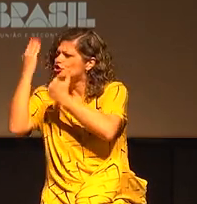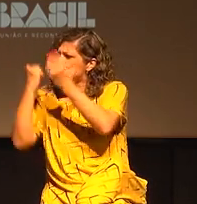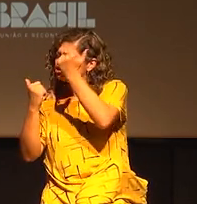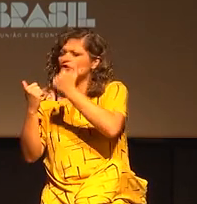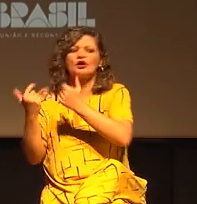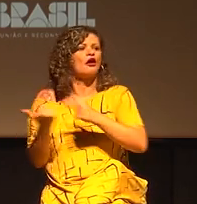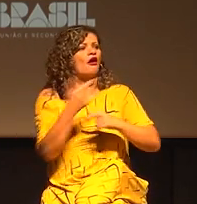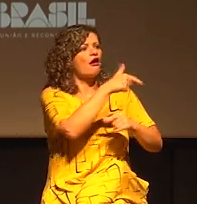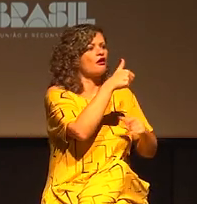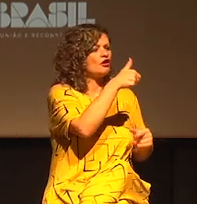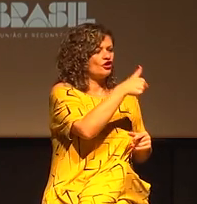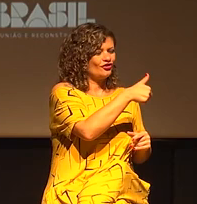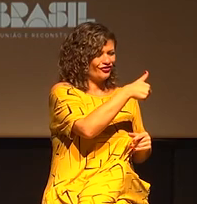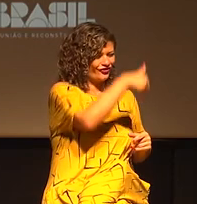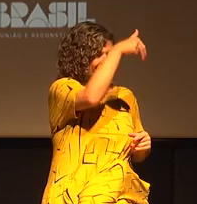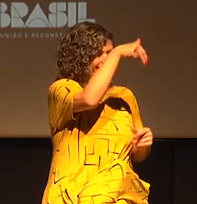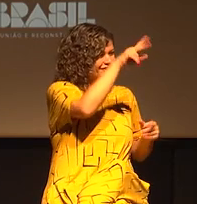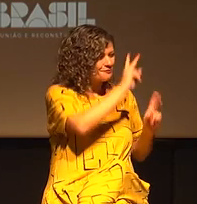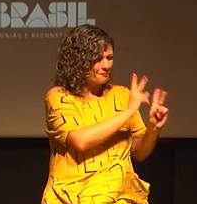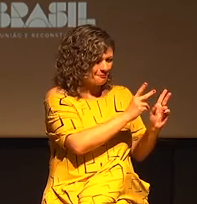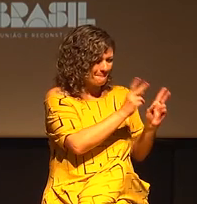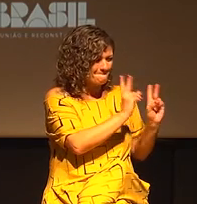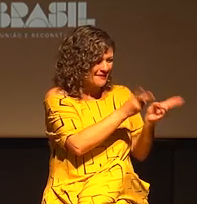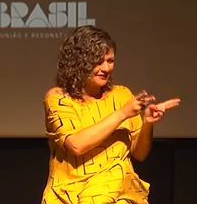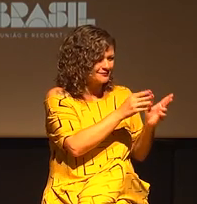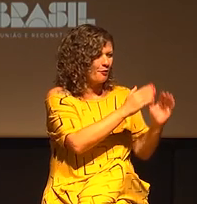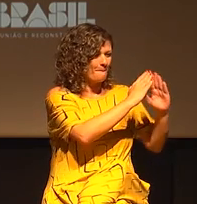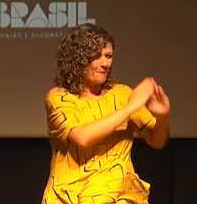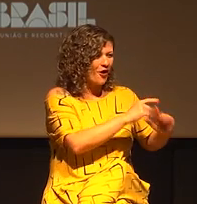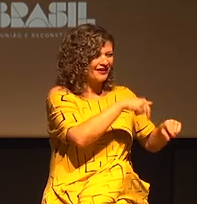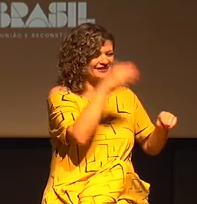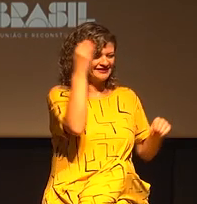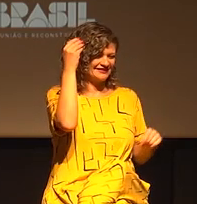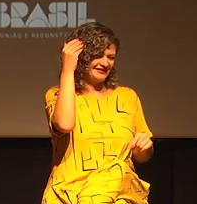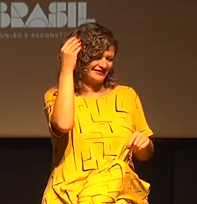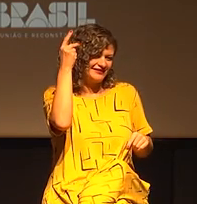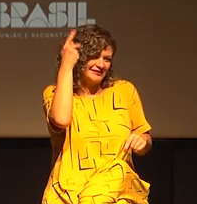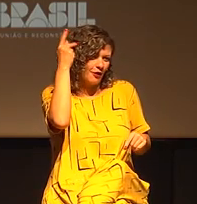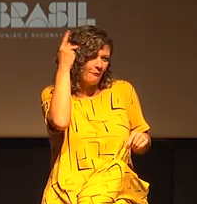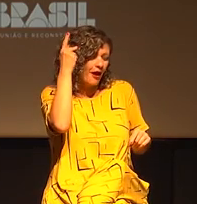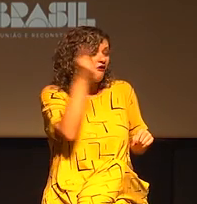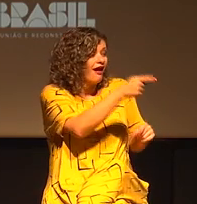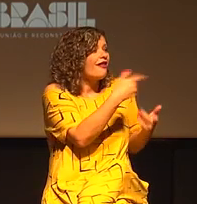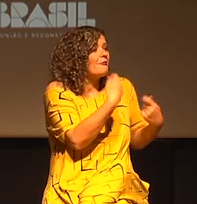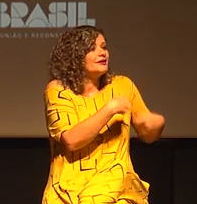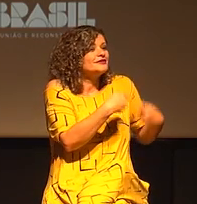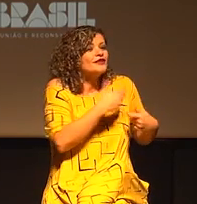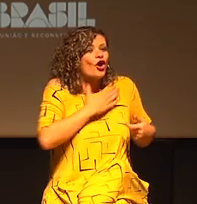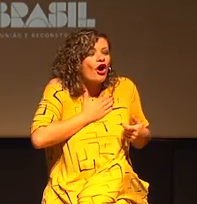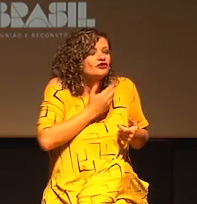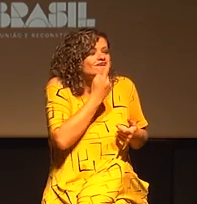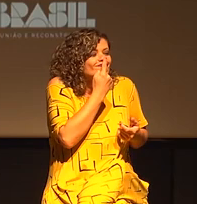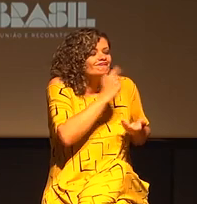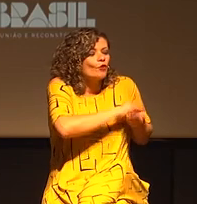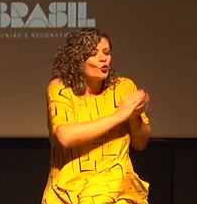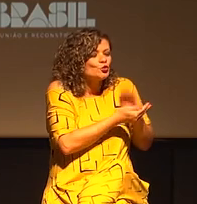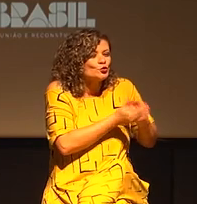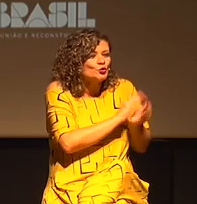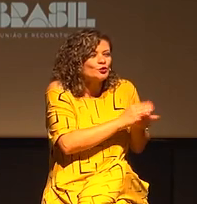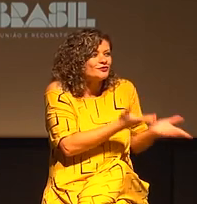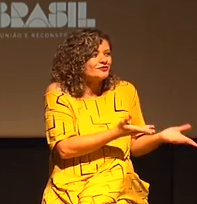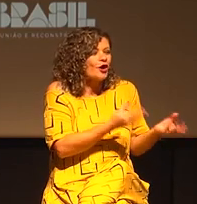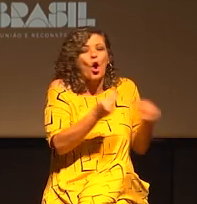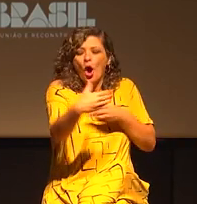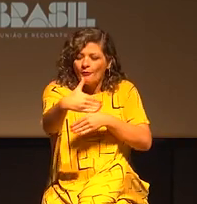comunidade nordestina em São Paulo como ela se sente se alimentando sem o cuscus dela né e entre outras coisas então eu acho que tem tudo isso e quando a gente